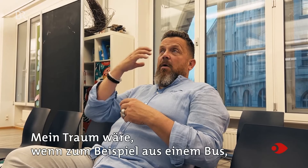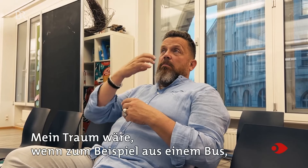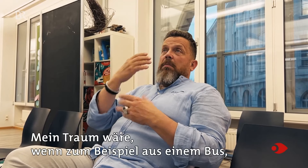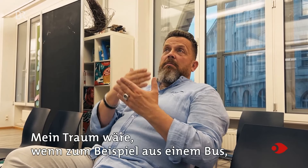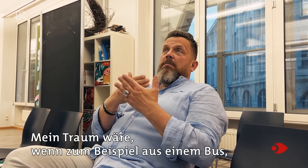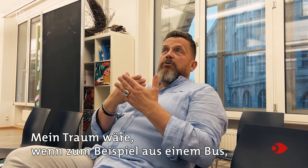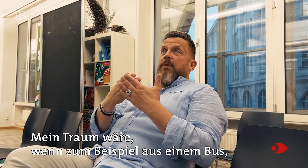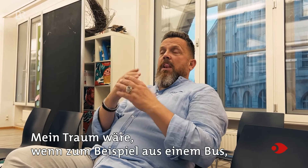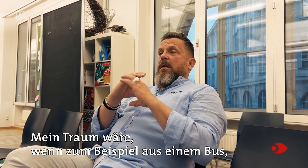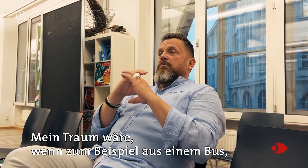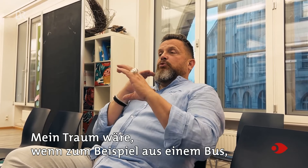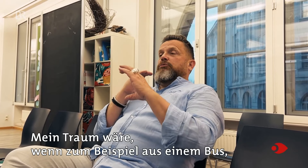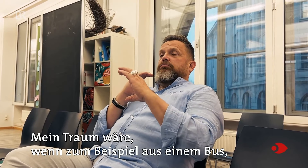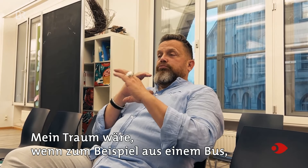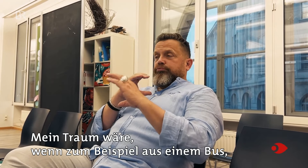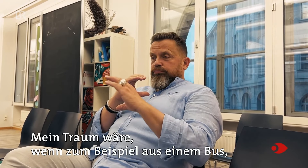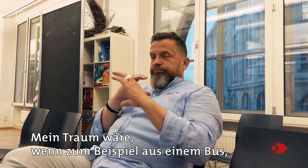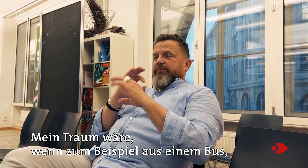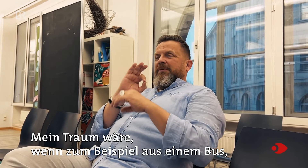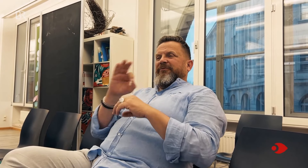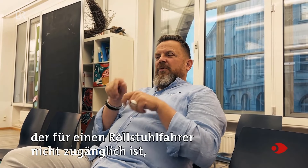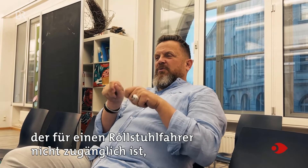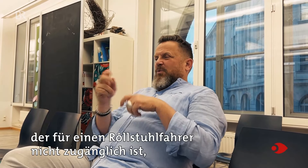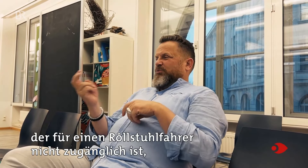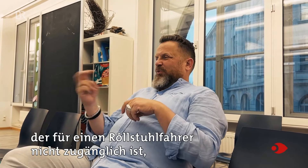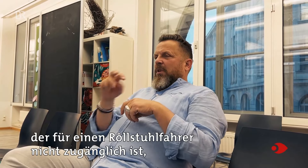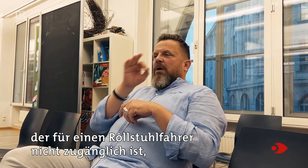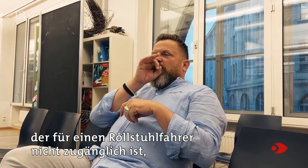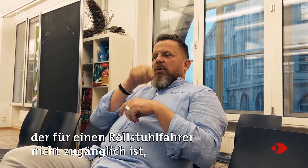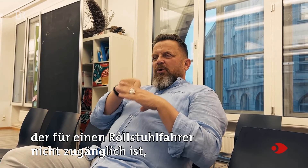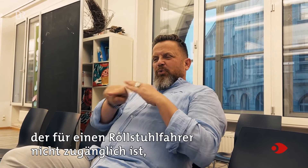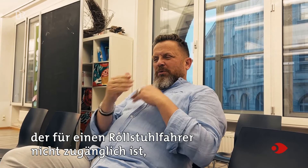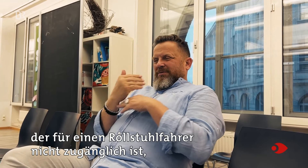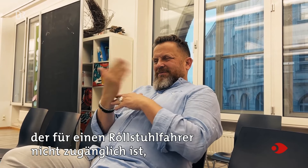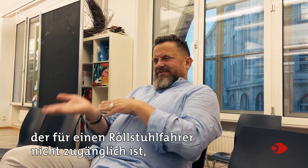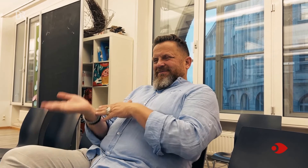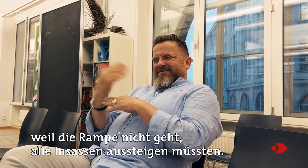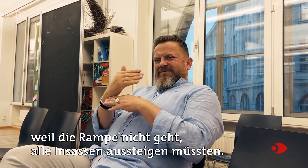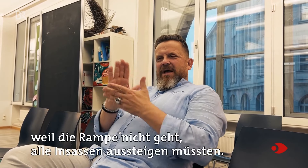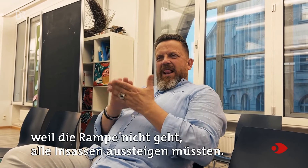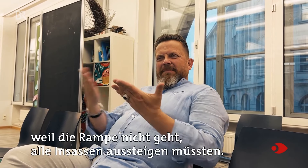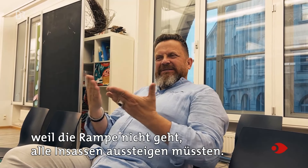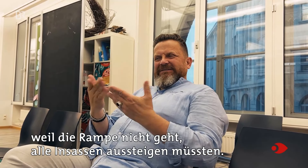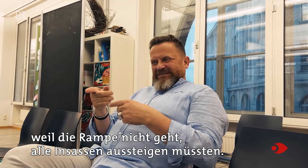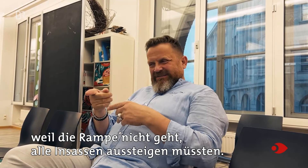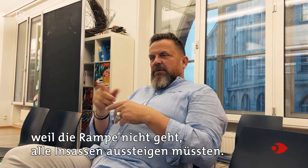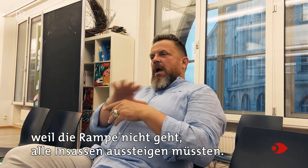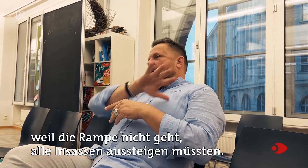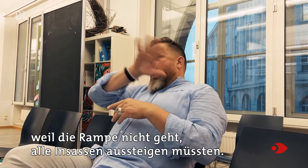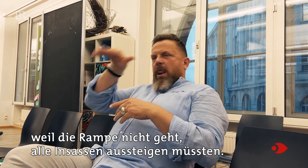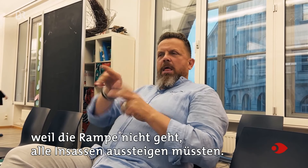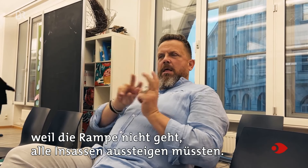Mein Traum wäre, wenn zum Beispiel aus einem Bus, der für einen Rollstuhlfahrer nicht zugänglich ist, weil die Rampe nicht geht, alle Insassen aussteigen